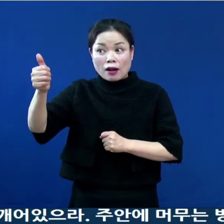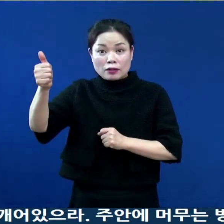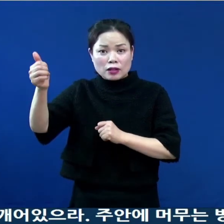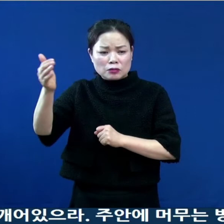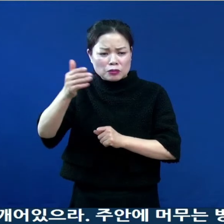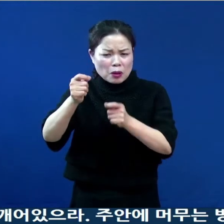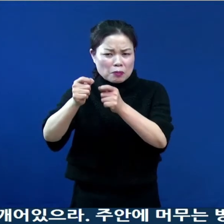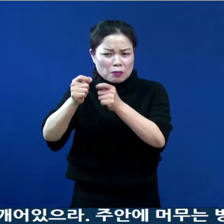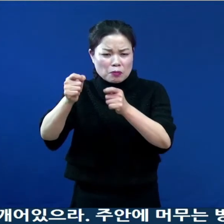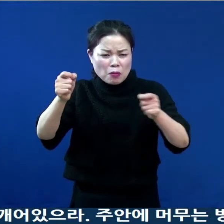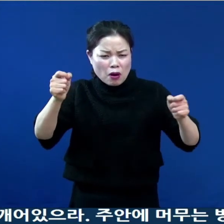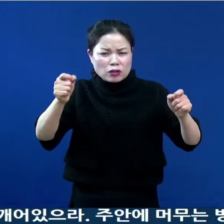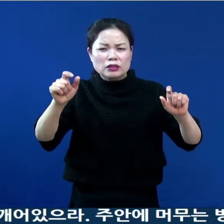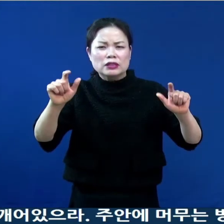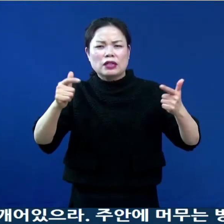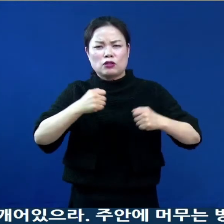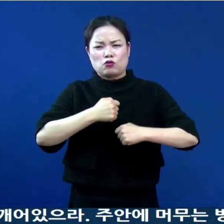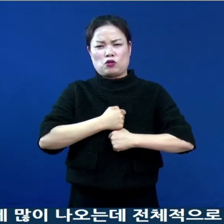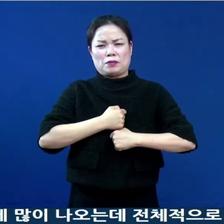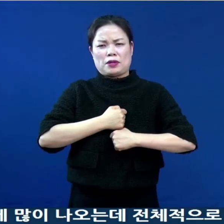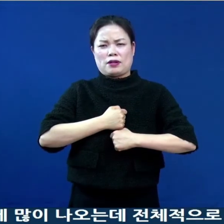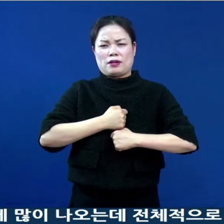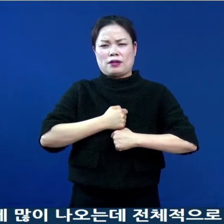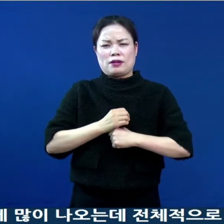하나님께로부터 멀어지지 않도록 조심하라는 거예요.